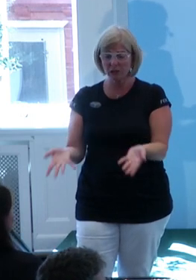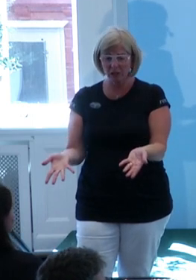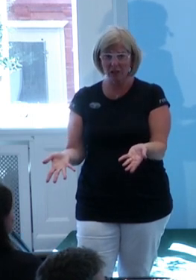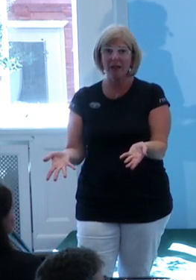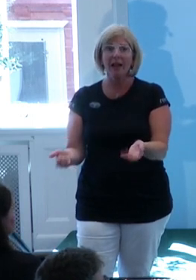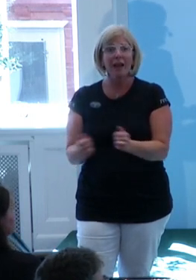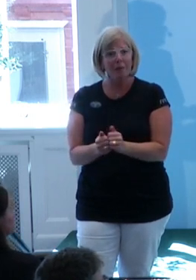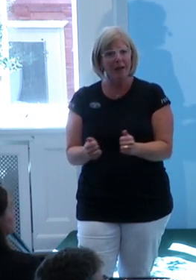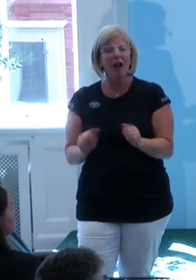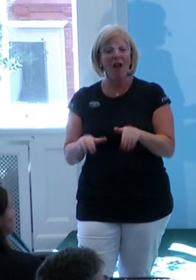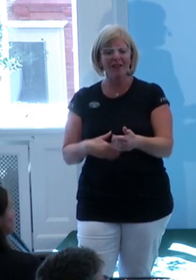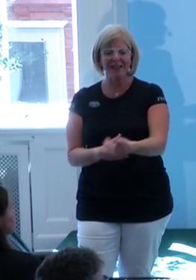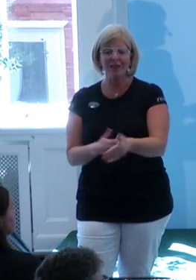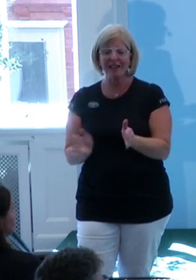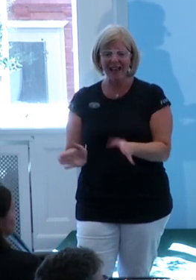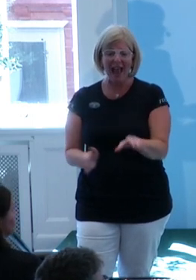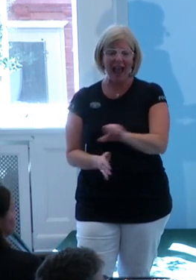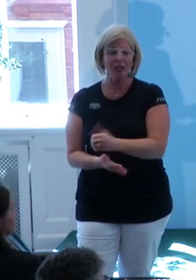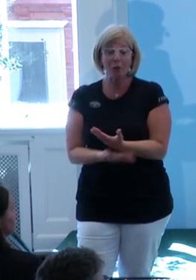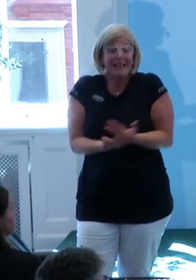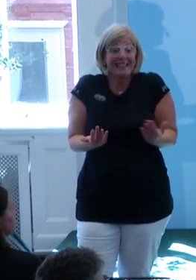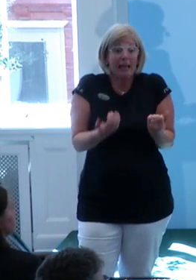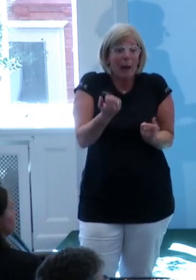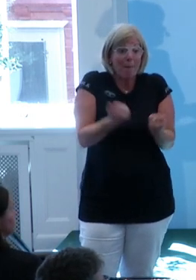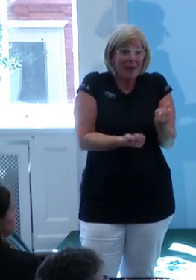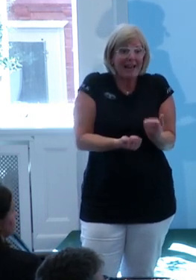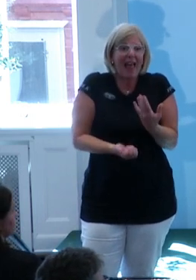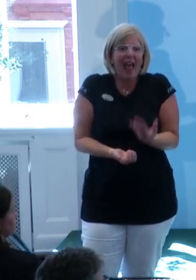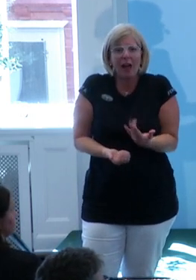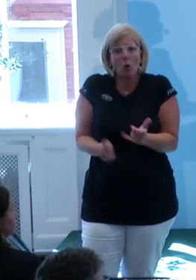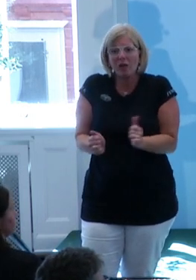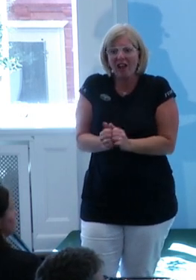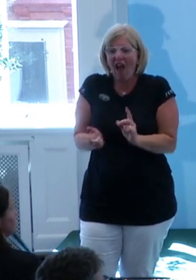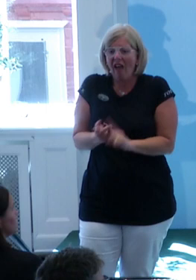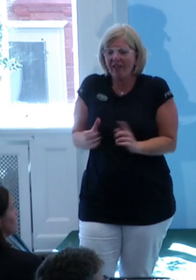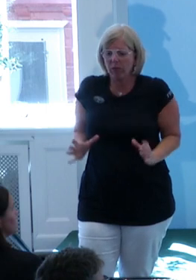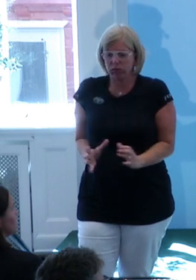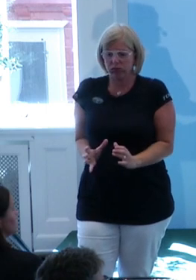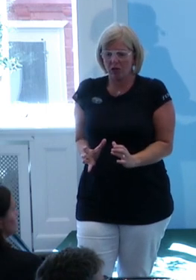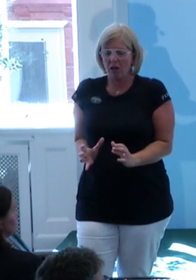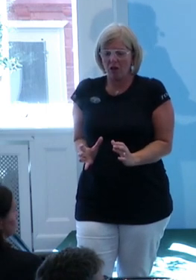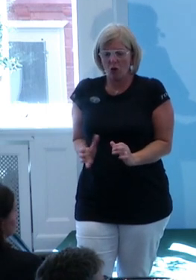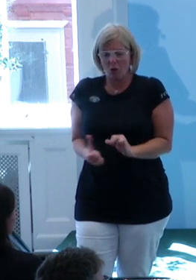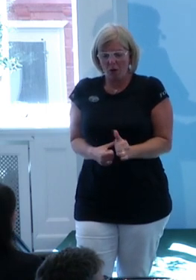mer eller mindre definierat allt som inte är bil som något annat som ska samsas